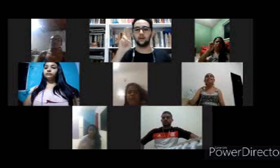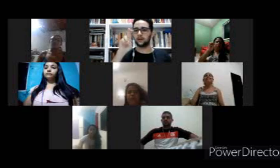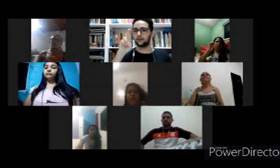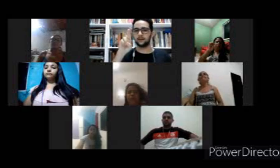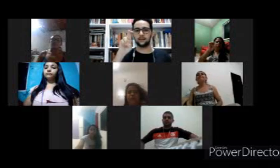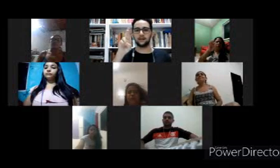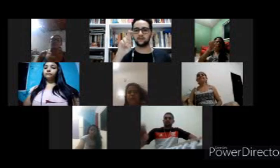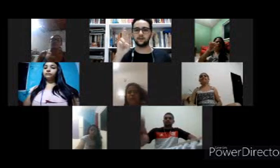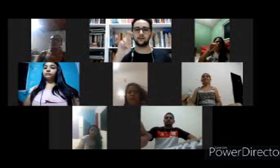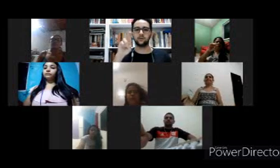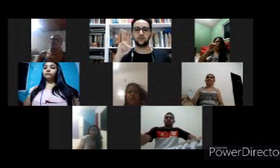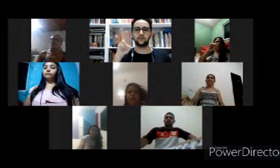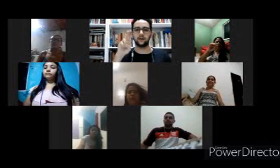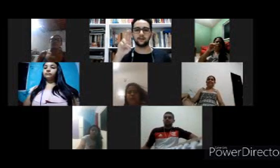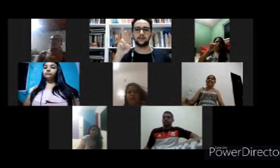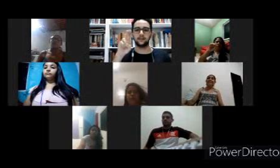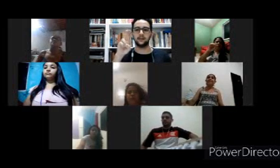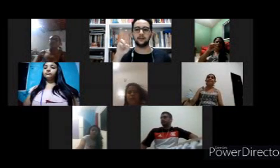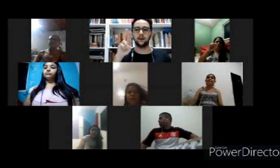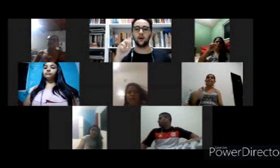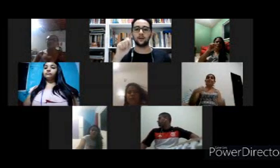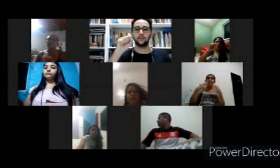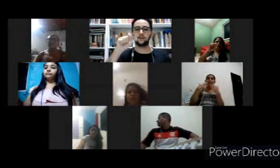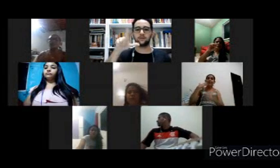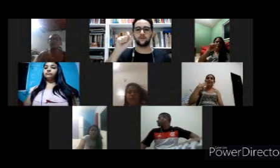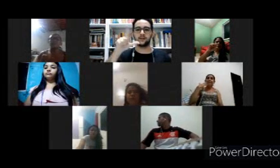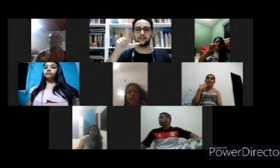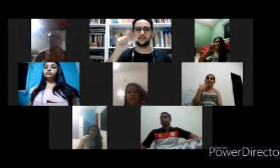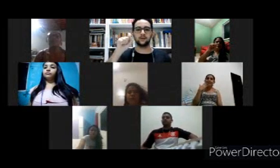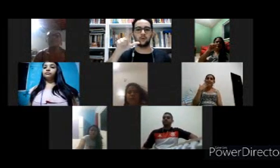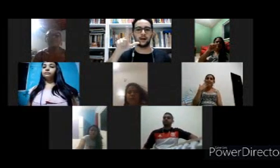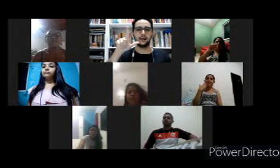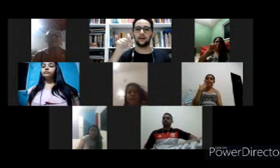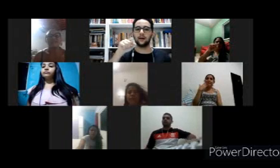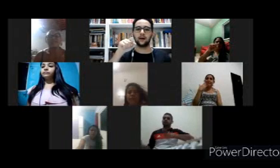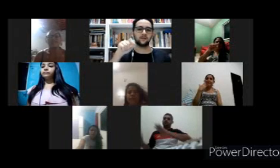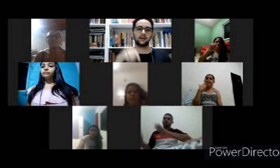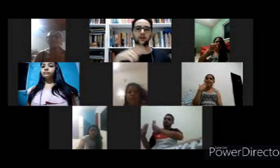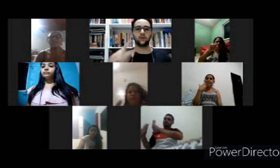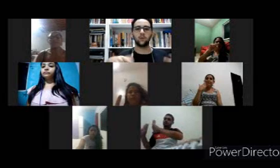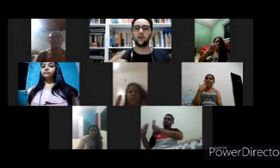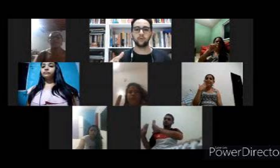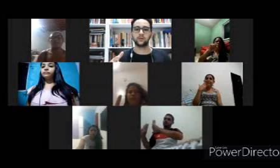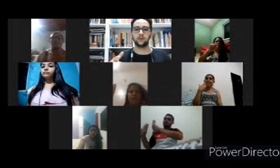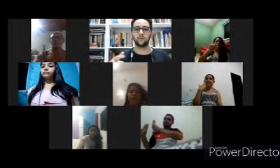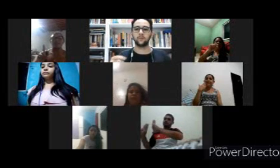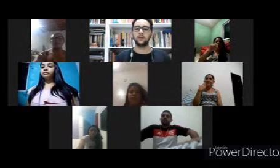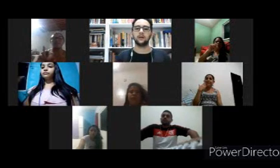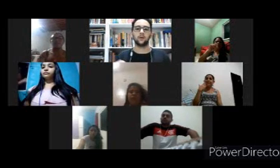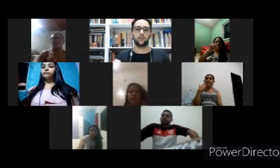dá para entender às vezes quando você faz assim, ou até mesmo quando você faz assim o L, às vezes acha que foi um erro seu. Então, por